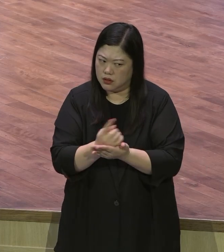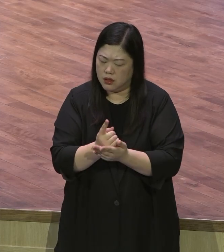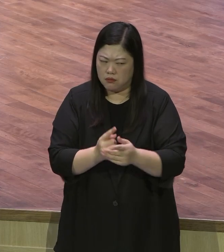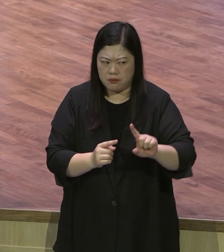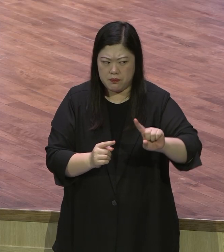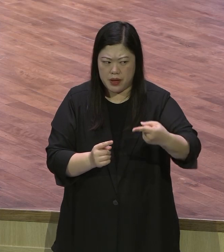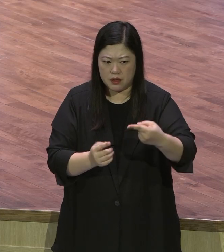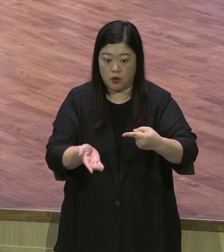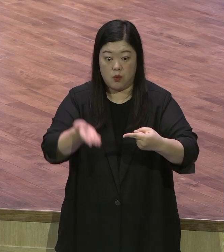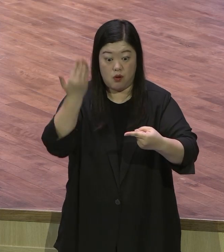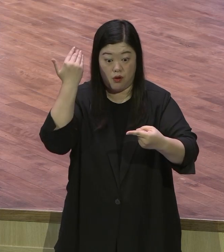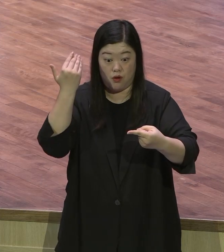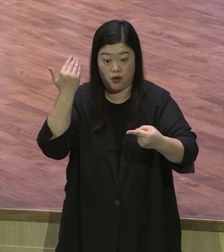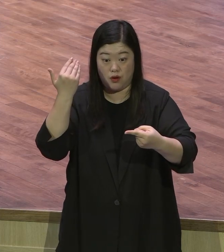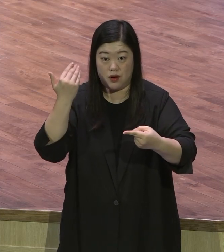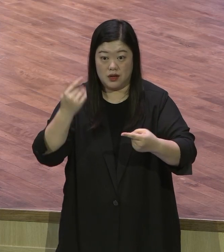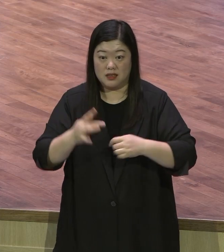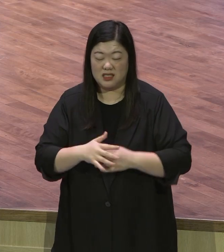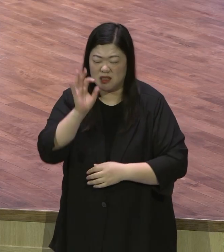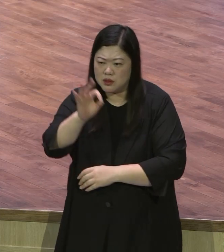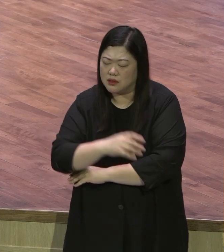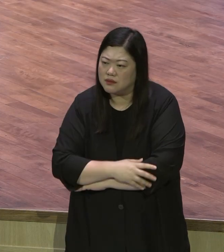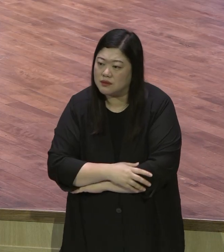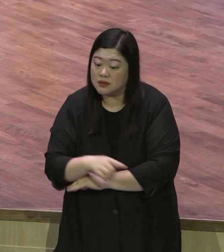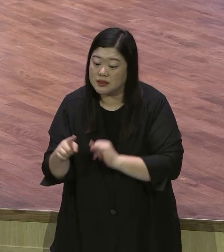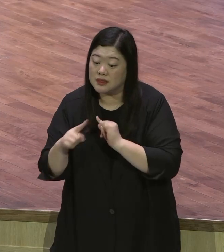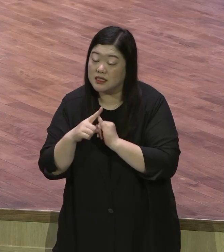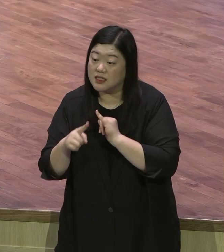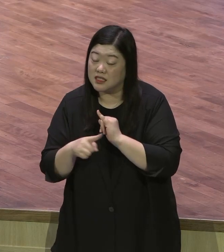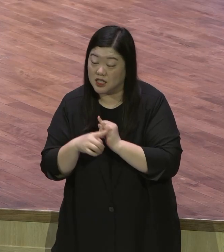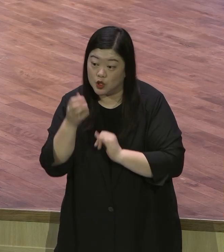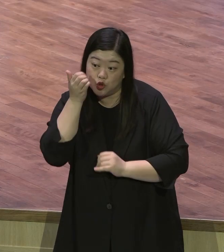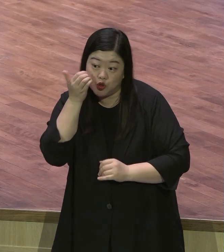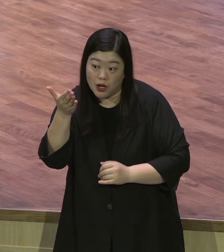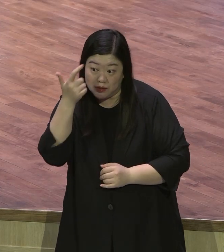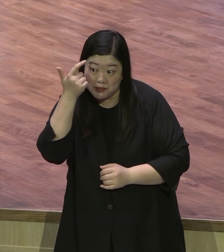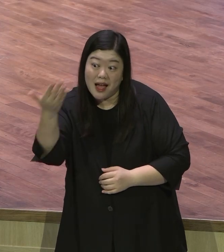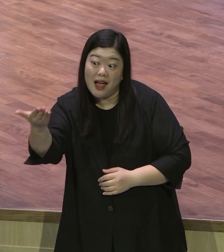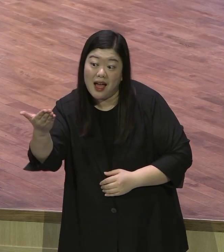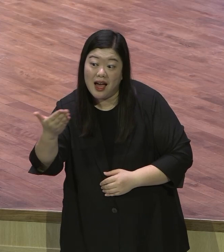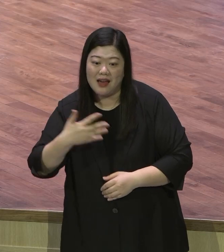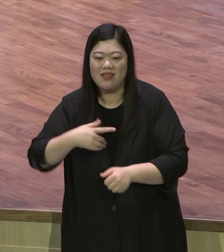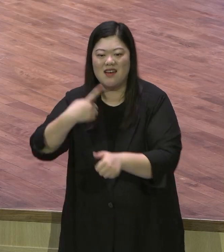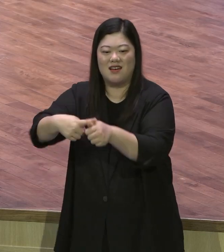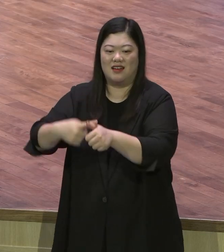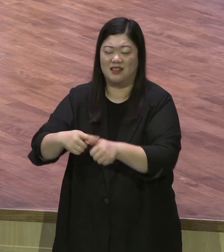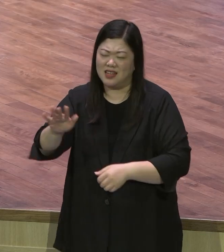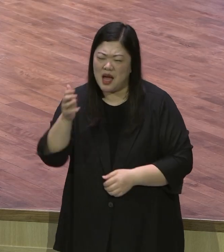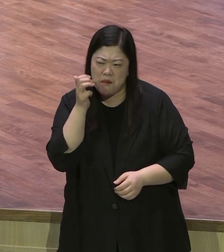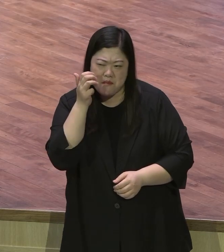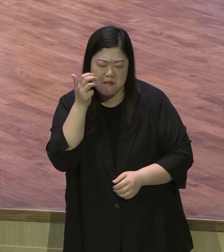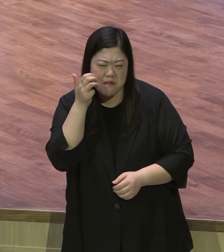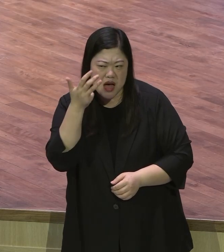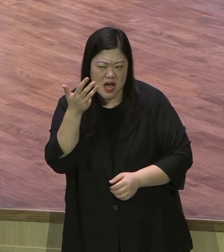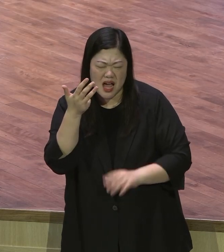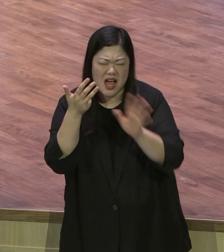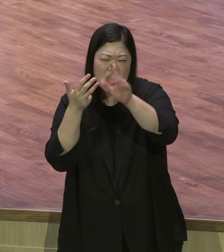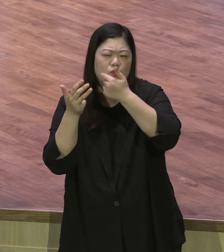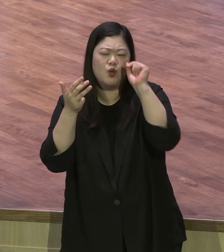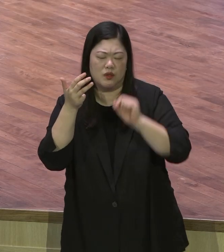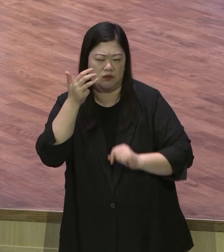이러면 막. 둘 다 이래. 임신 내가 농담으로 임신 9개월이네, 그래. 임신 9개월. 8개월도 아니에요, 9개월. 직전이라.